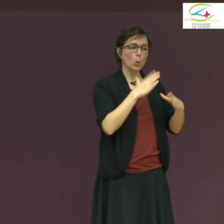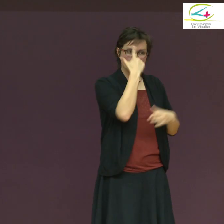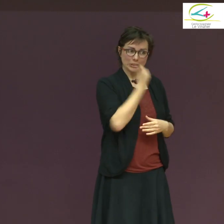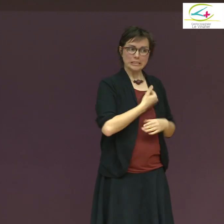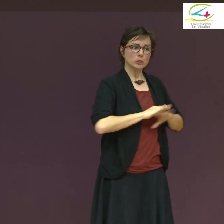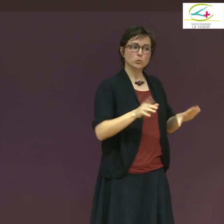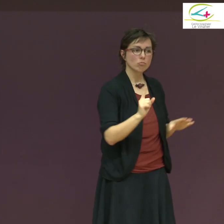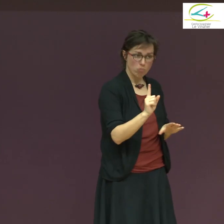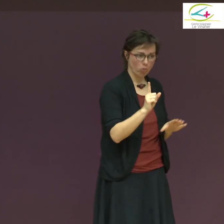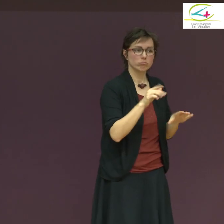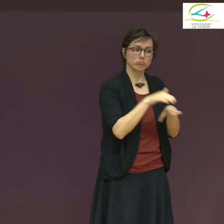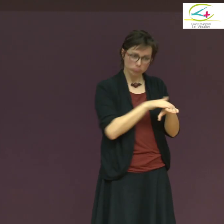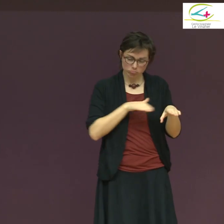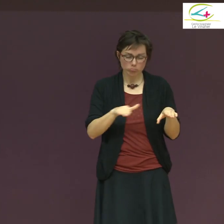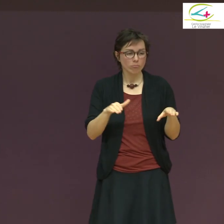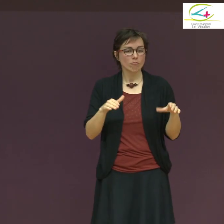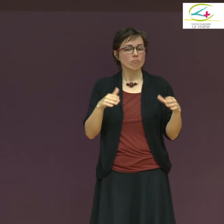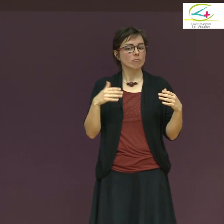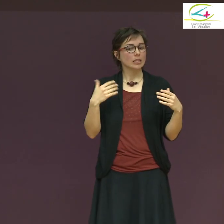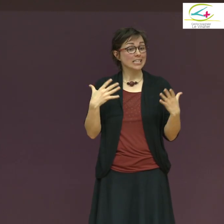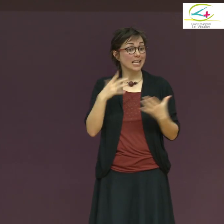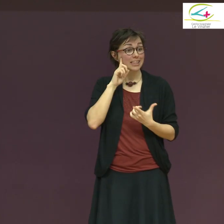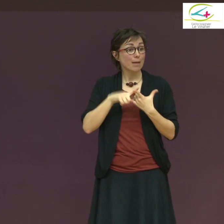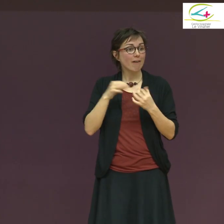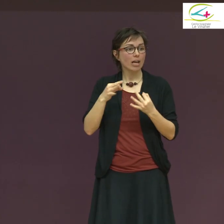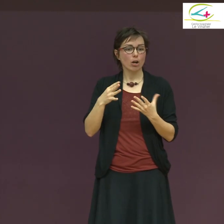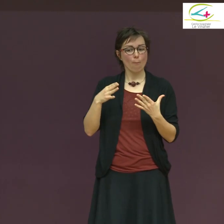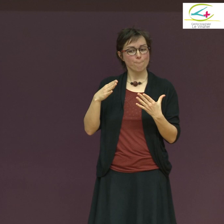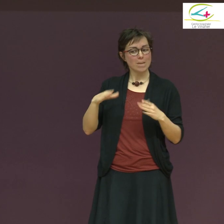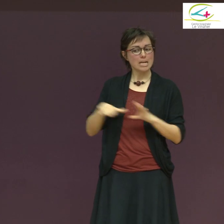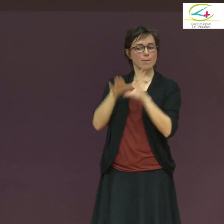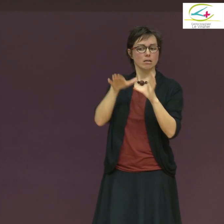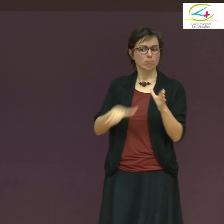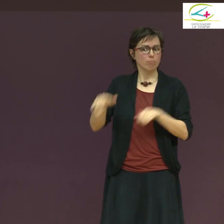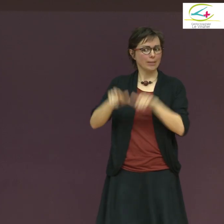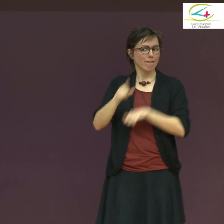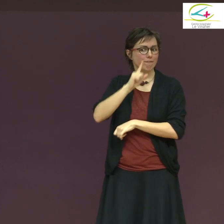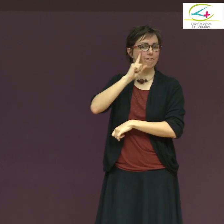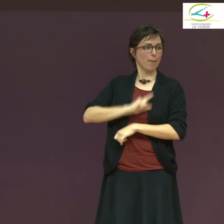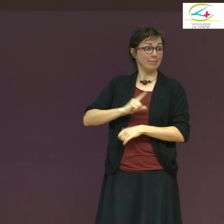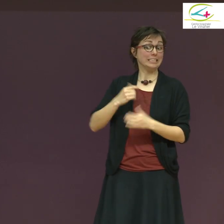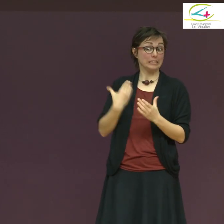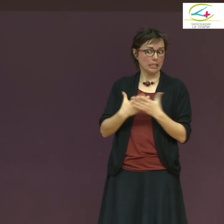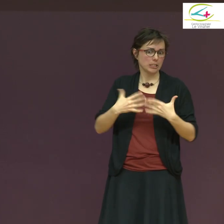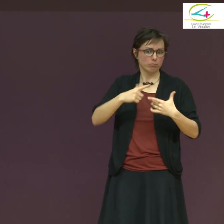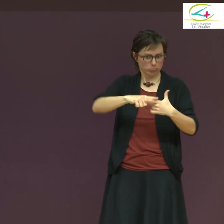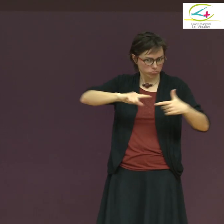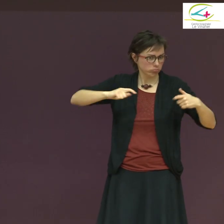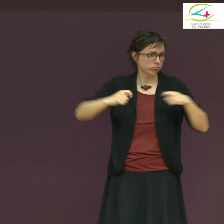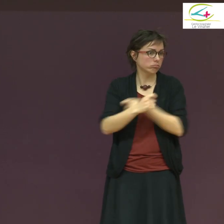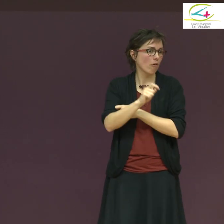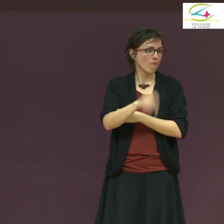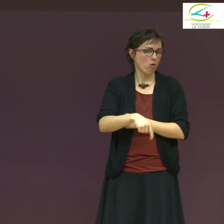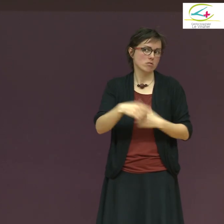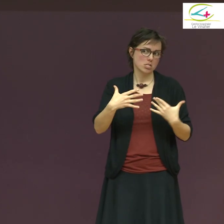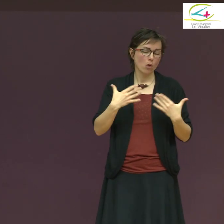déjà dans le changement d'image de la femme. Hein, il y a déjà un gros travail qui